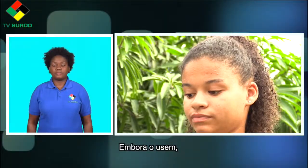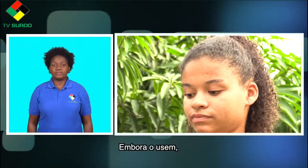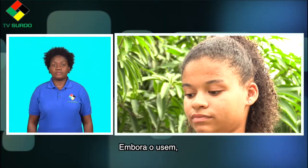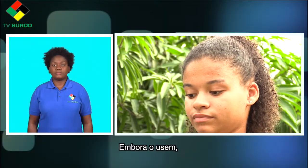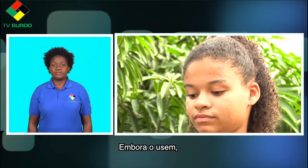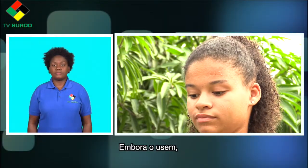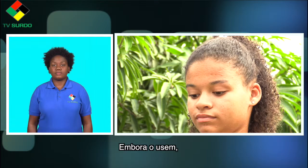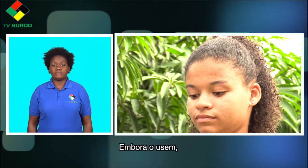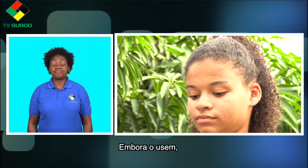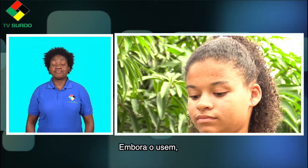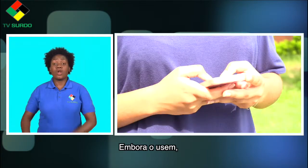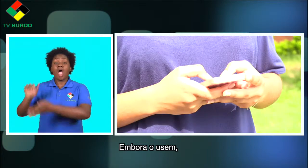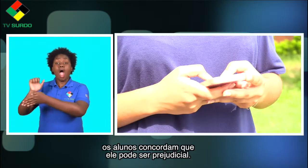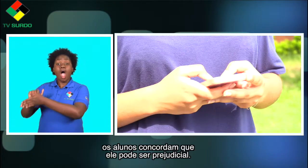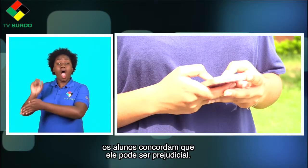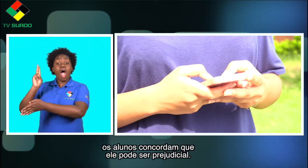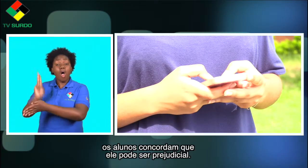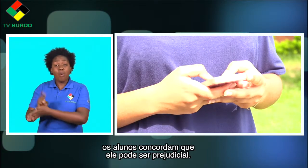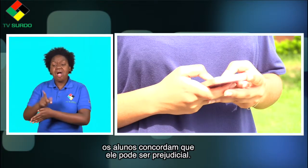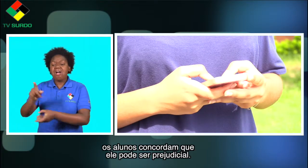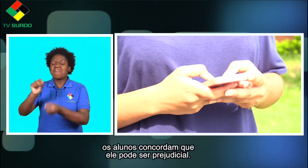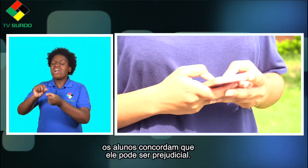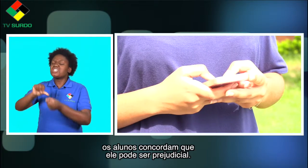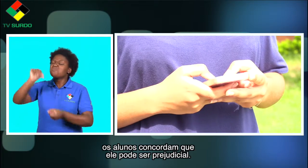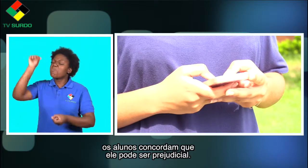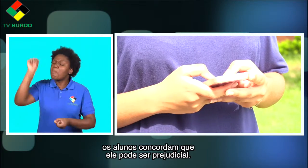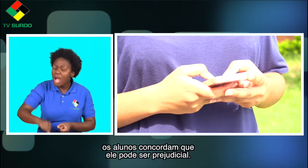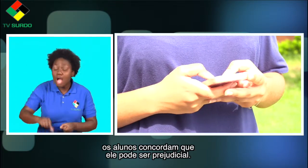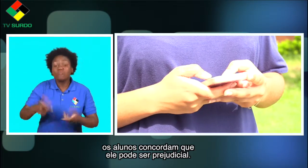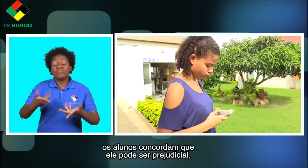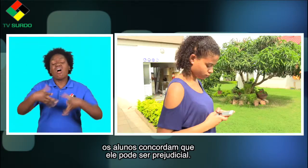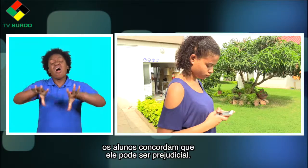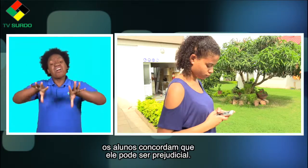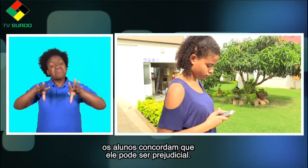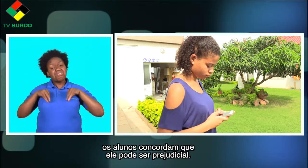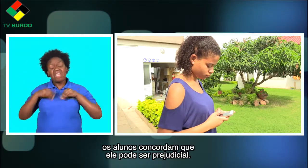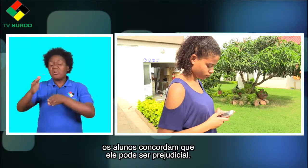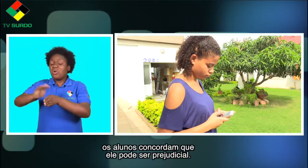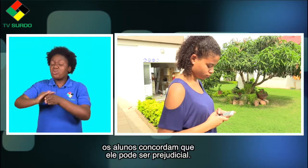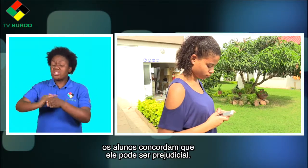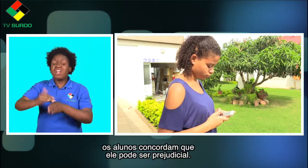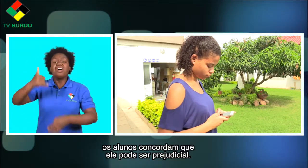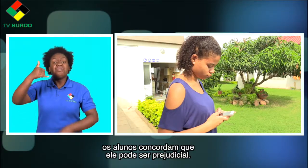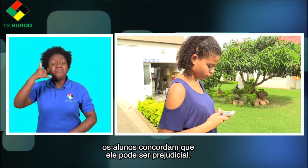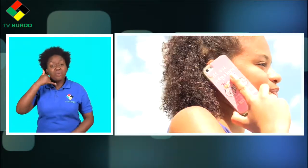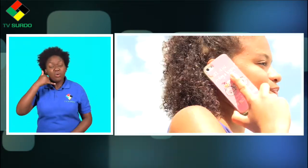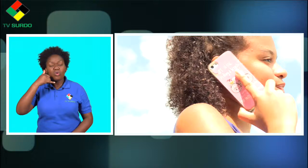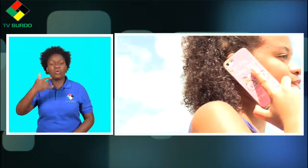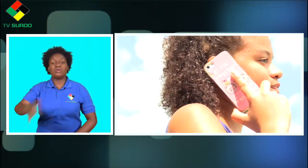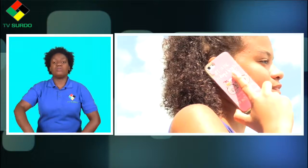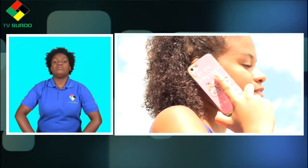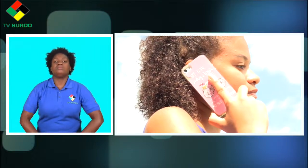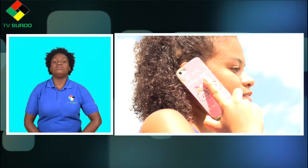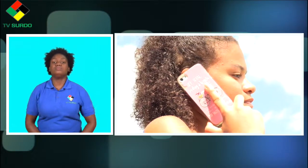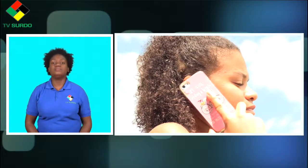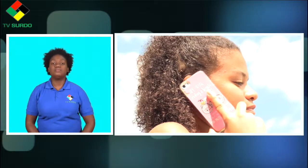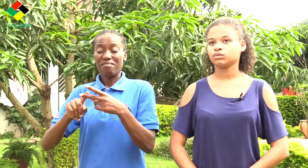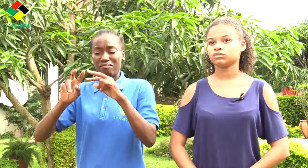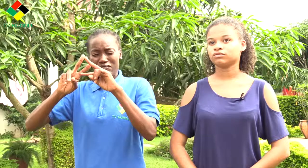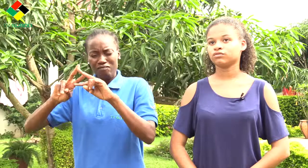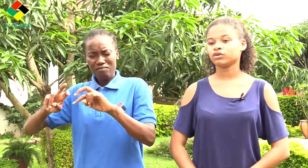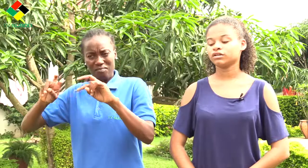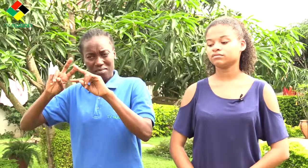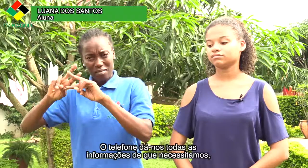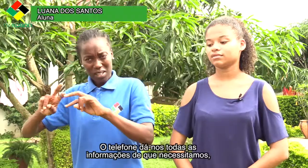Embora o usem, os alunos concordam que ele pode ser prejudicial.